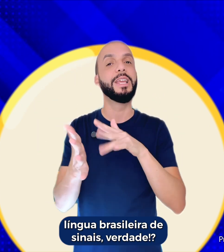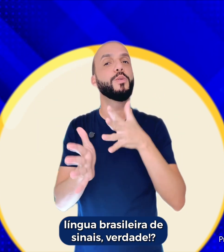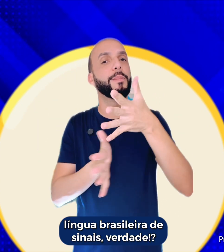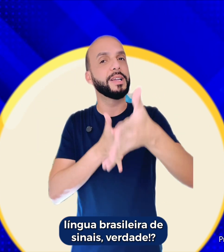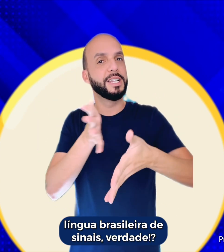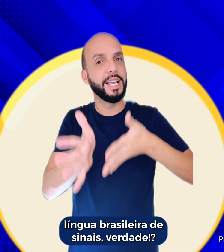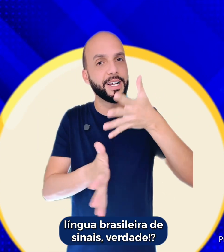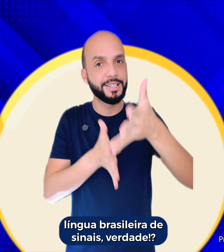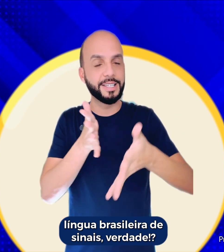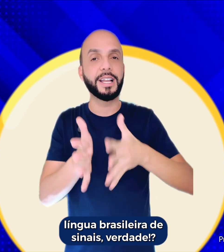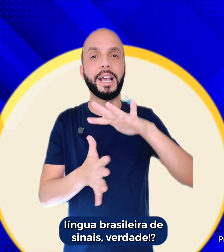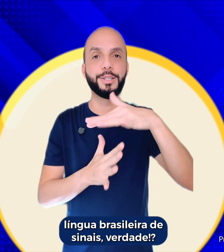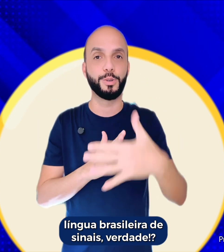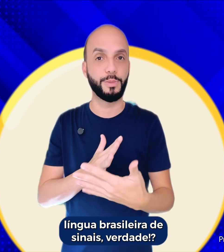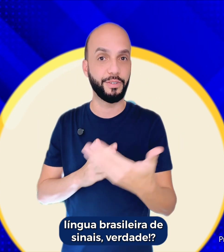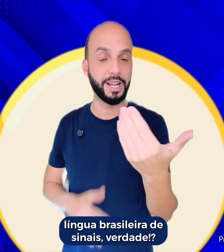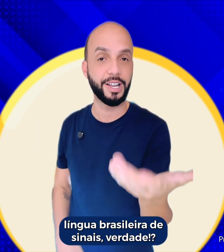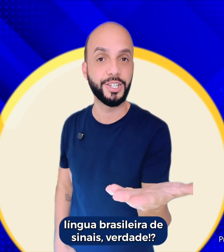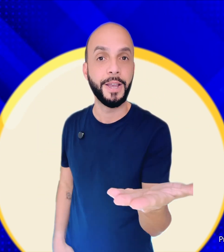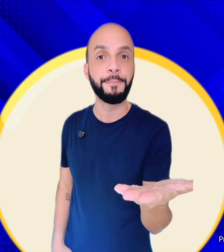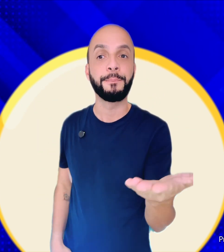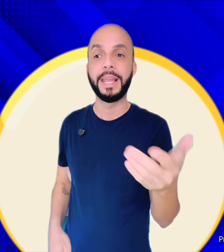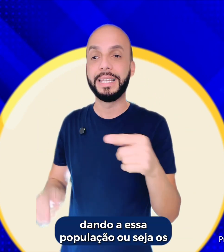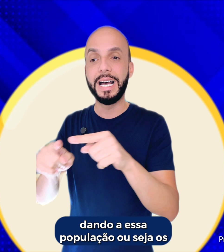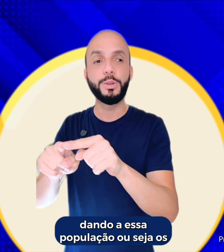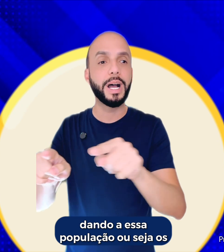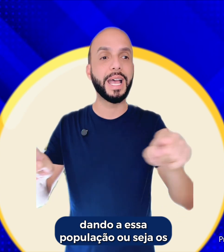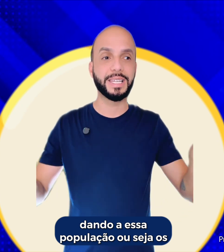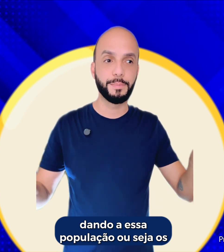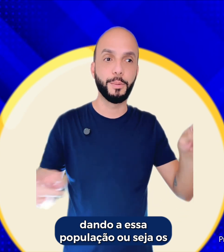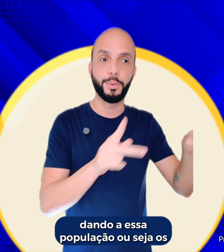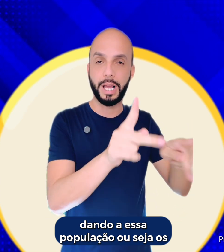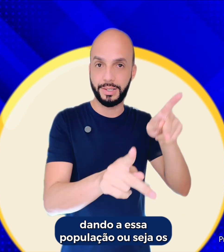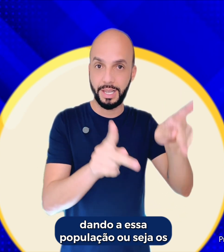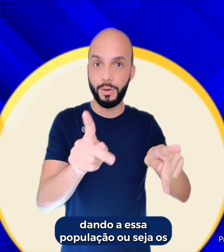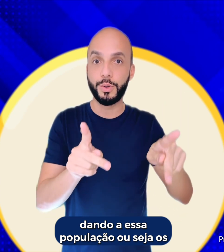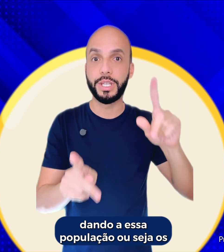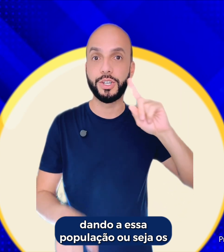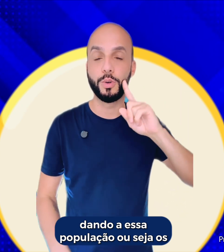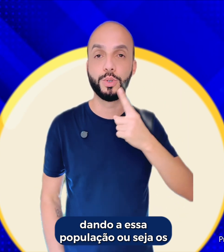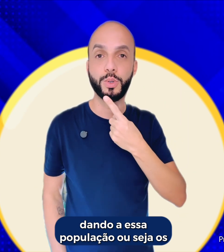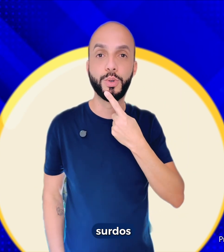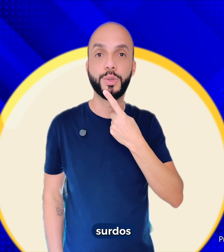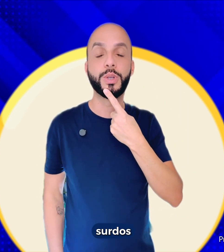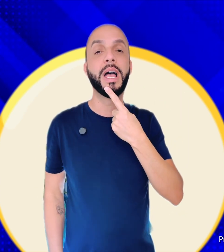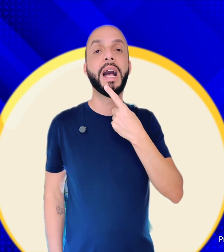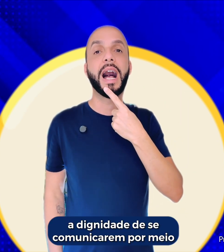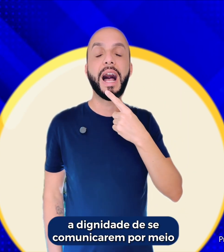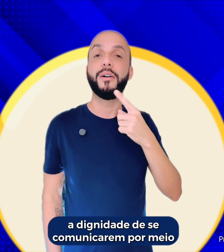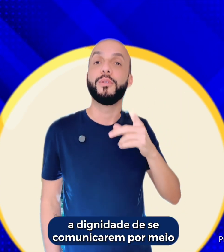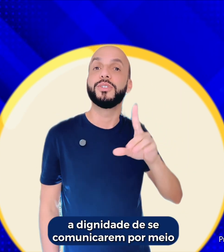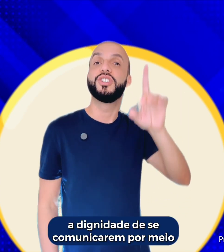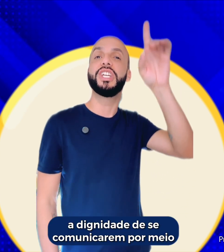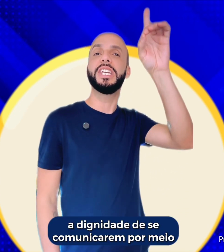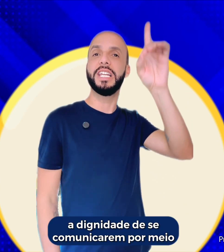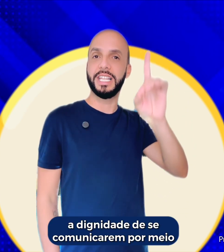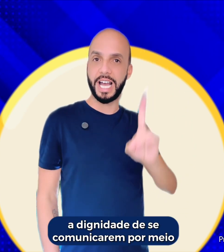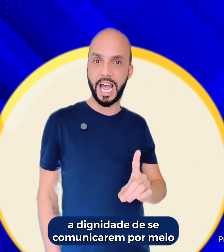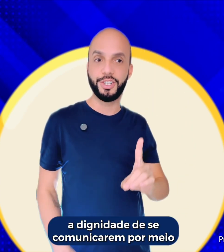meio da língua brasileira de sinais, não é verdade? Dando a essa população, ou seja, aos surdos, a